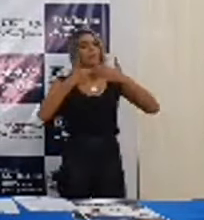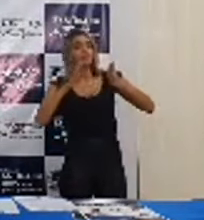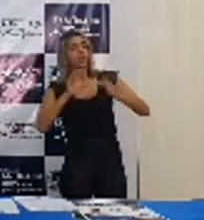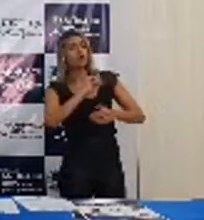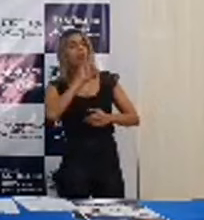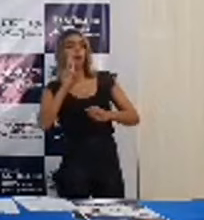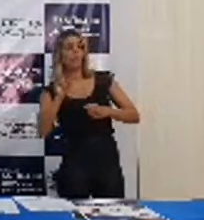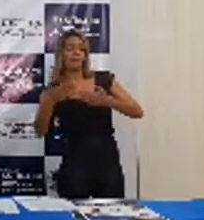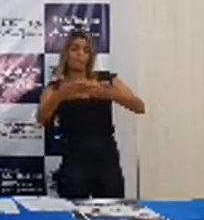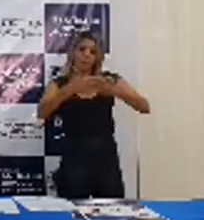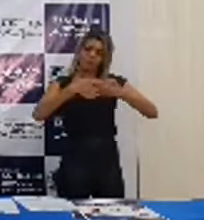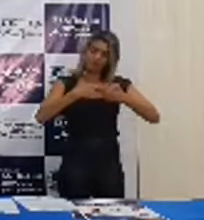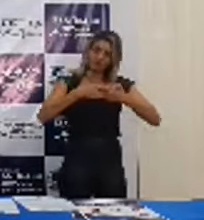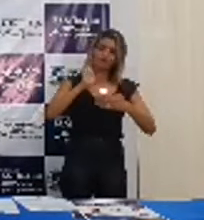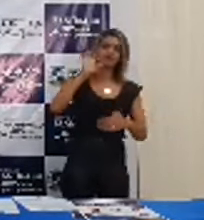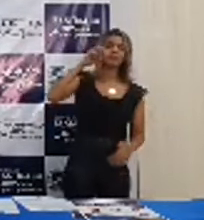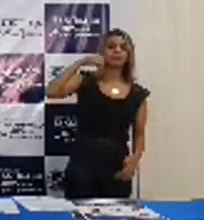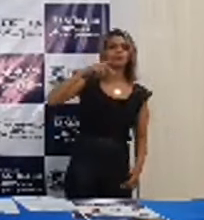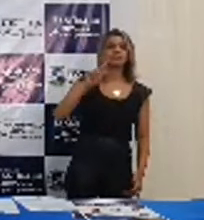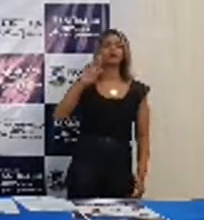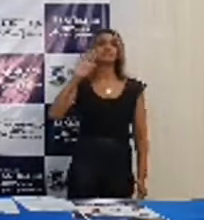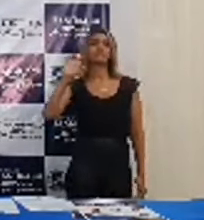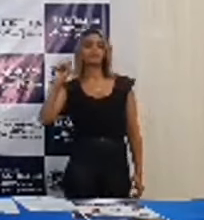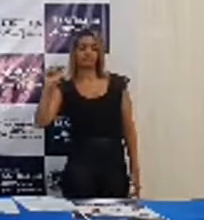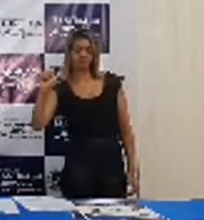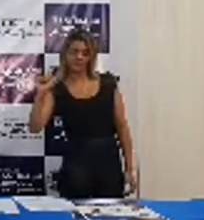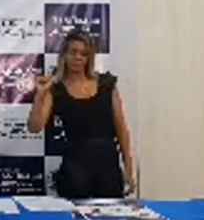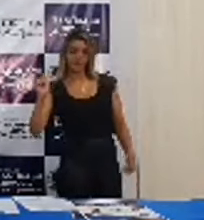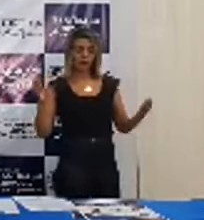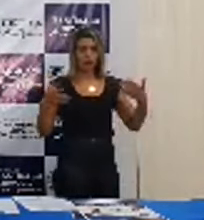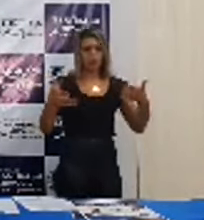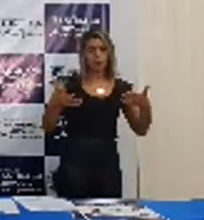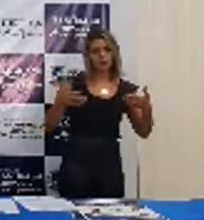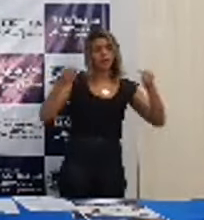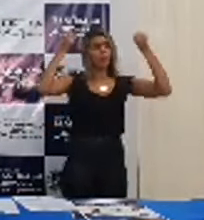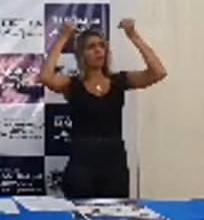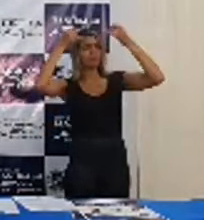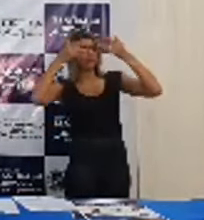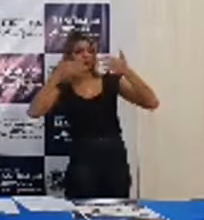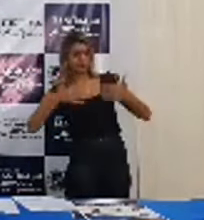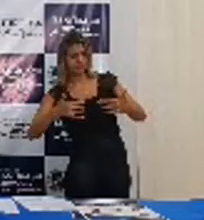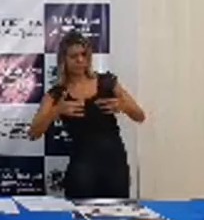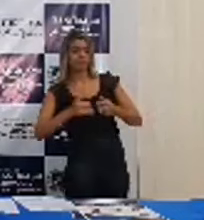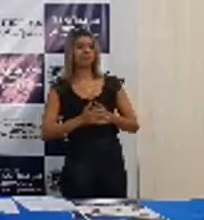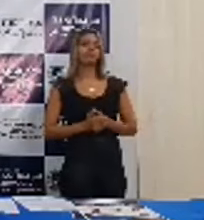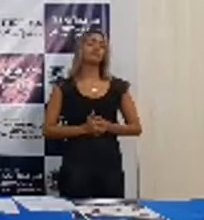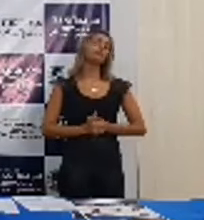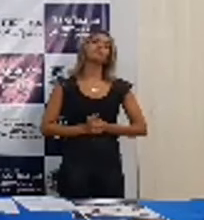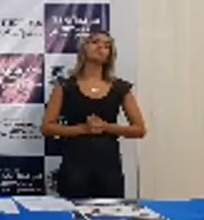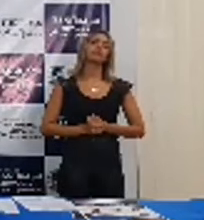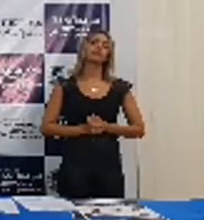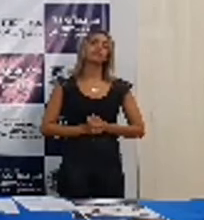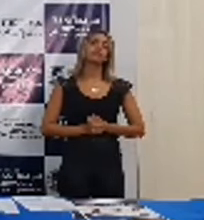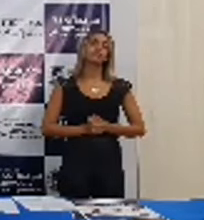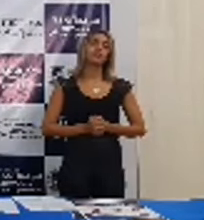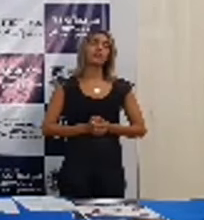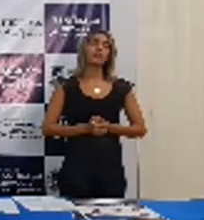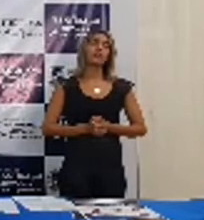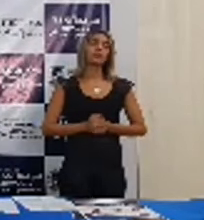existentes hoje no município, hoje, um exemplo, vou citar o exemplo de hoje. Hoje eu despachei 8 processos